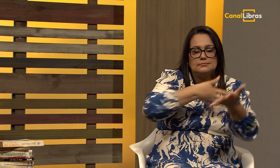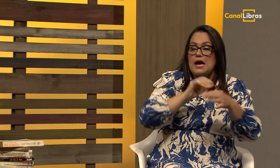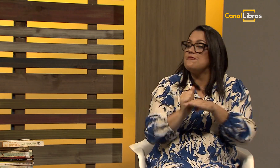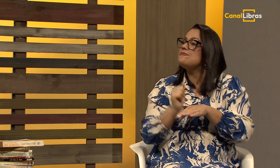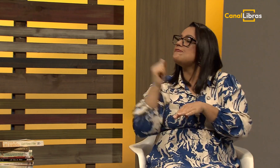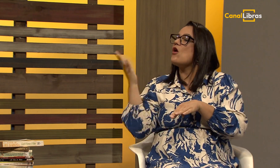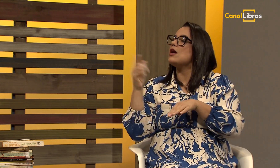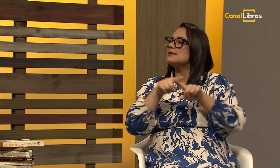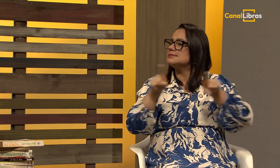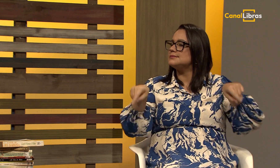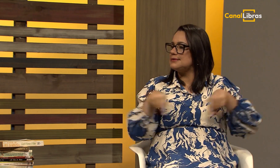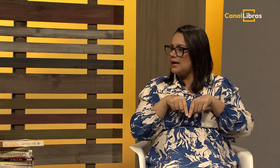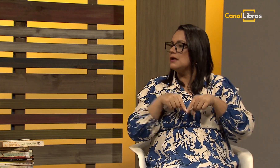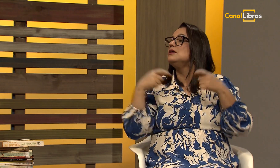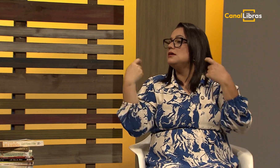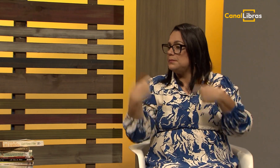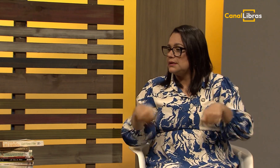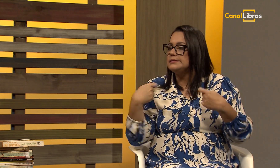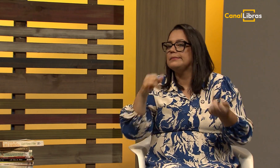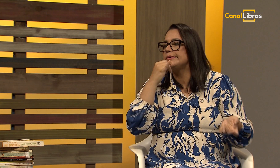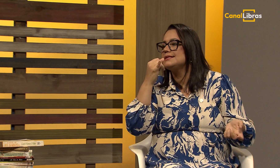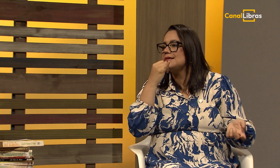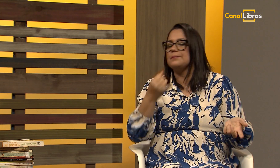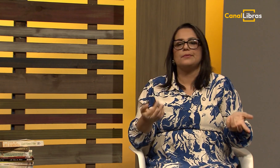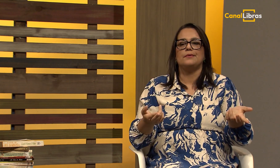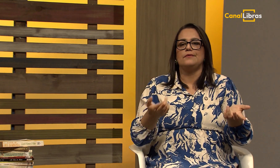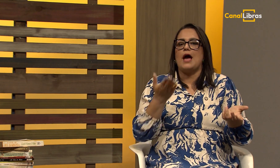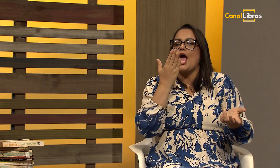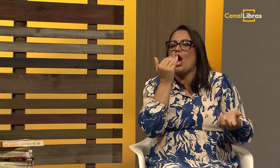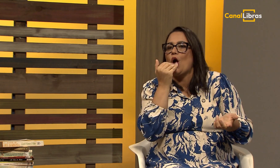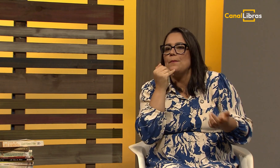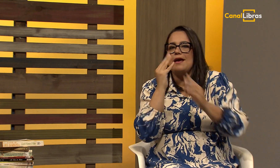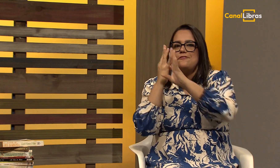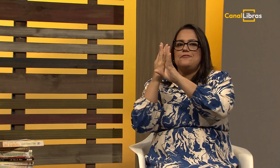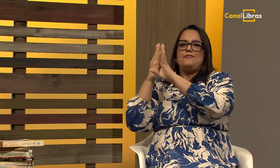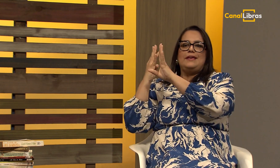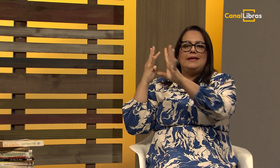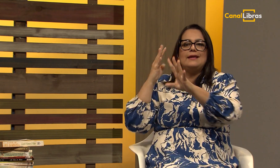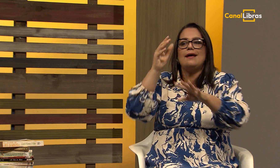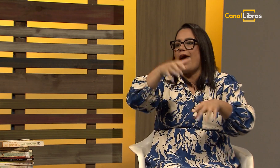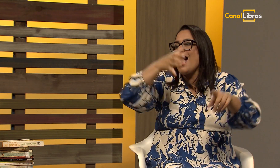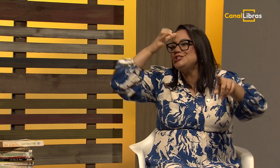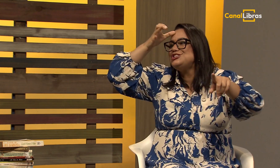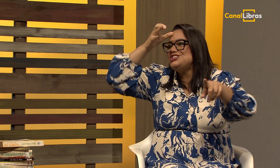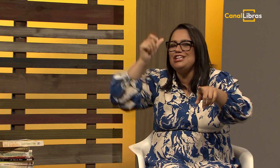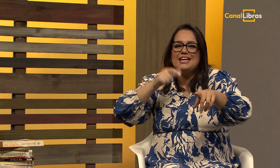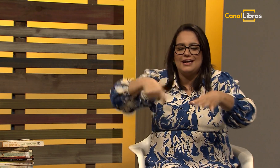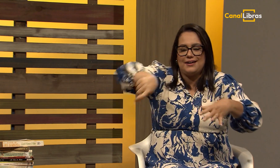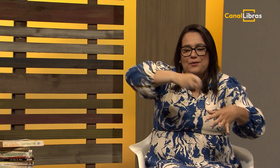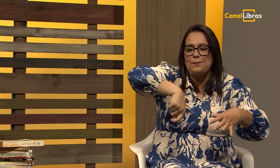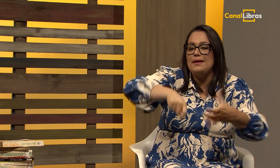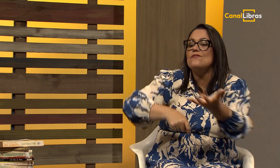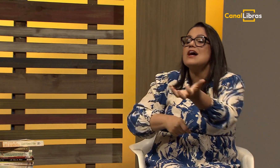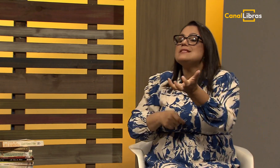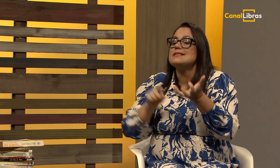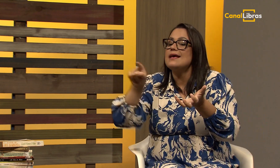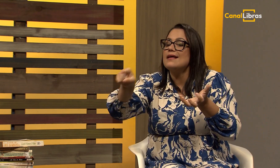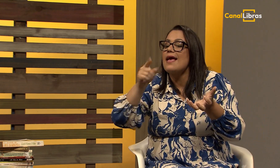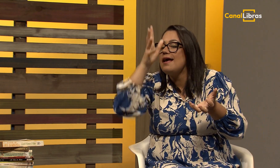Mas precisa se estender para fora de sala de aula, em serviços como no refeitório, com a tia, interagindo com o aluno surdo, perguntando sobre